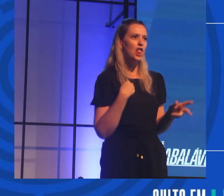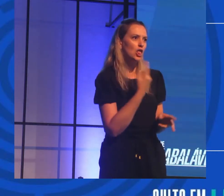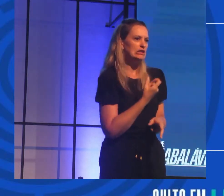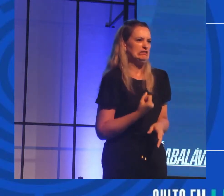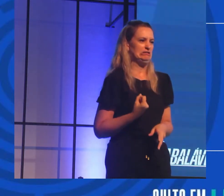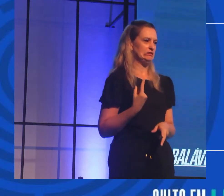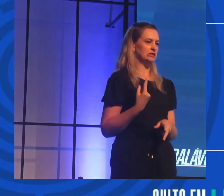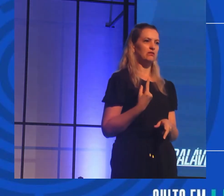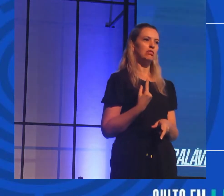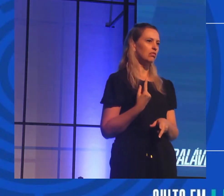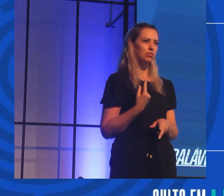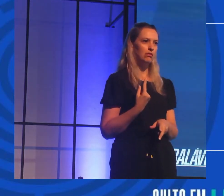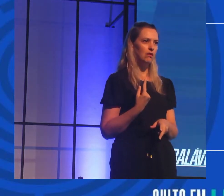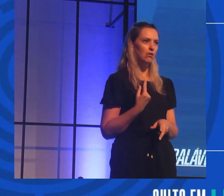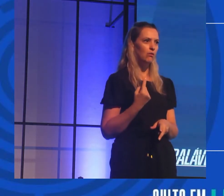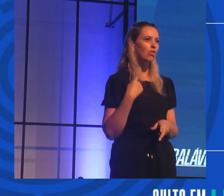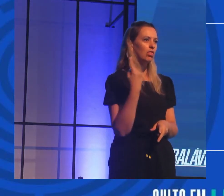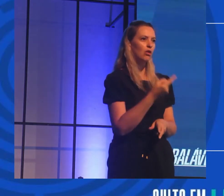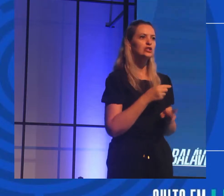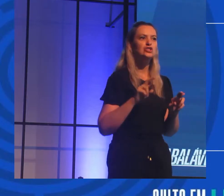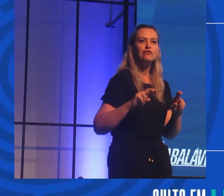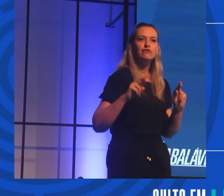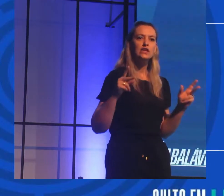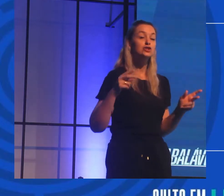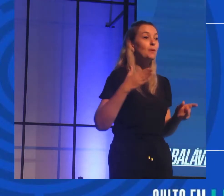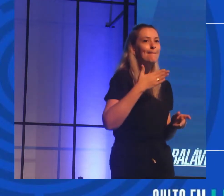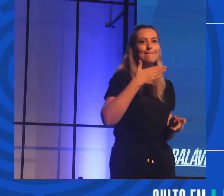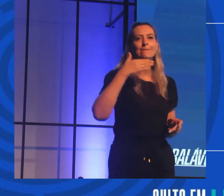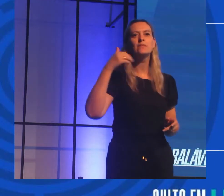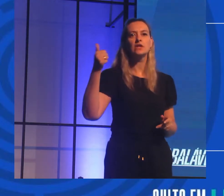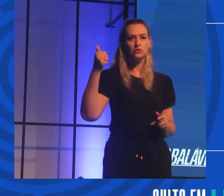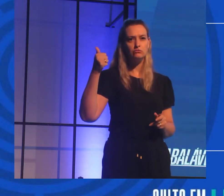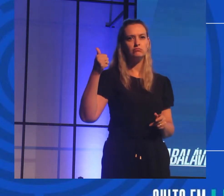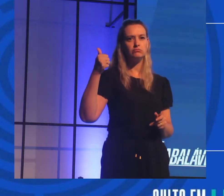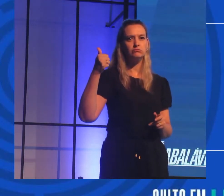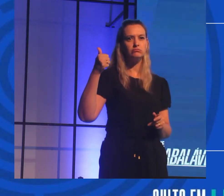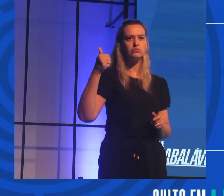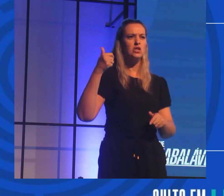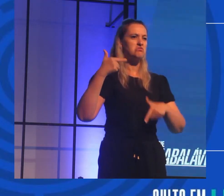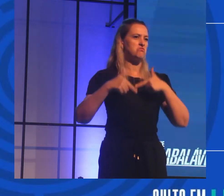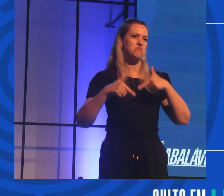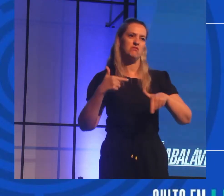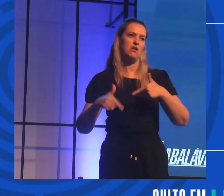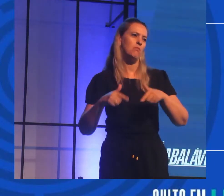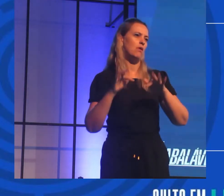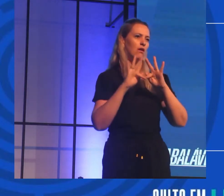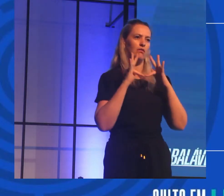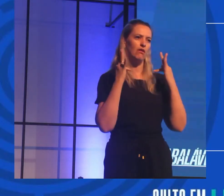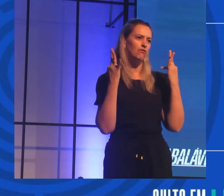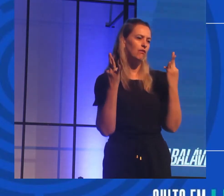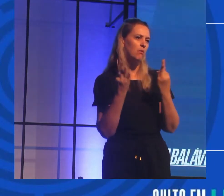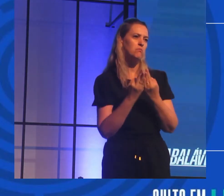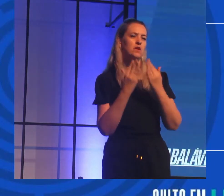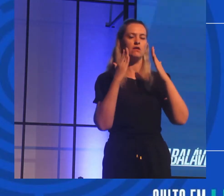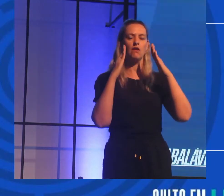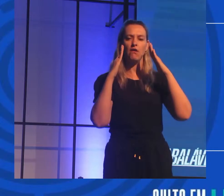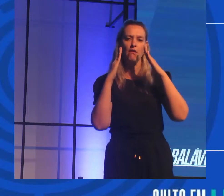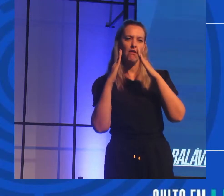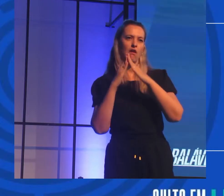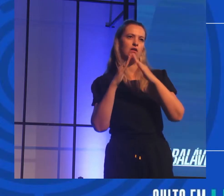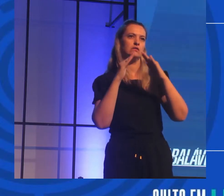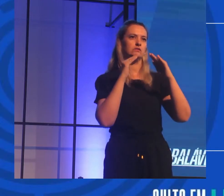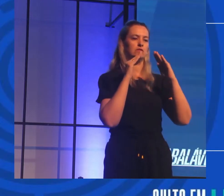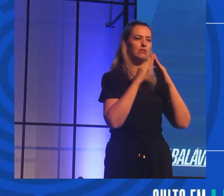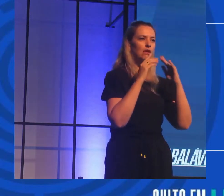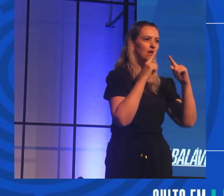e melhores. Sermos aqueles que, seja no trabalho, seja na família, seja em casa, seja na igreja,